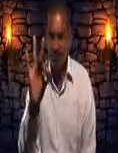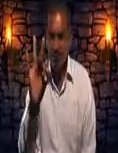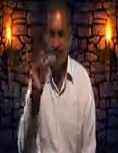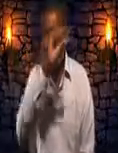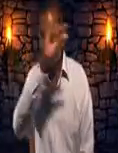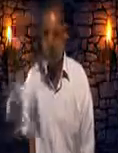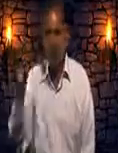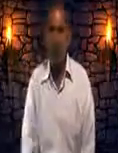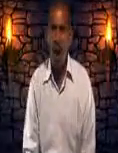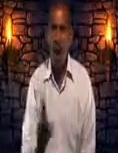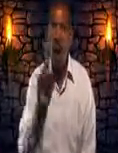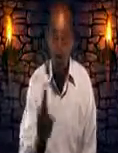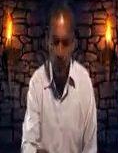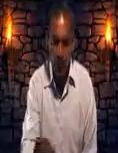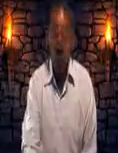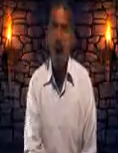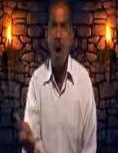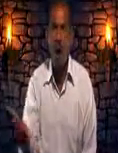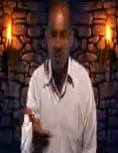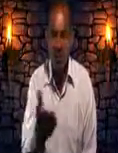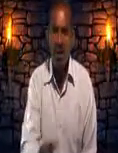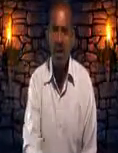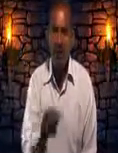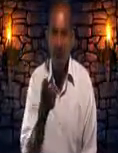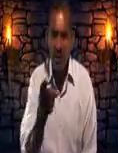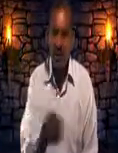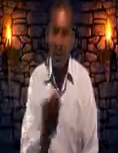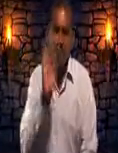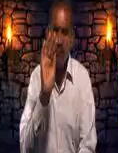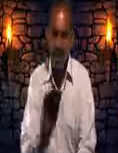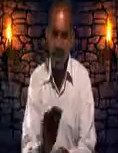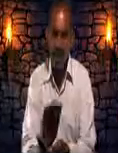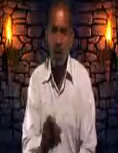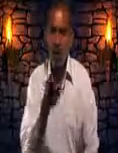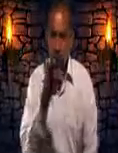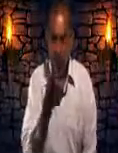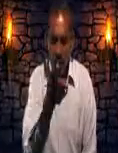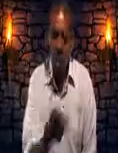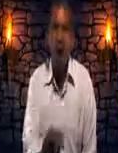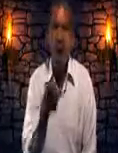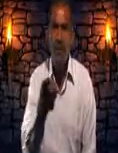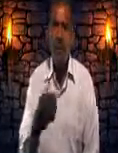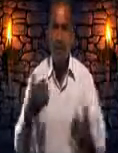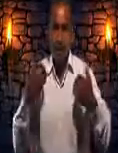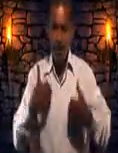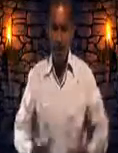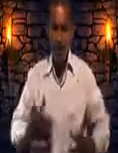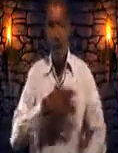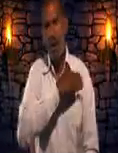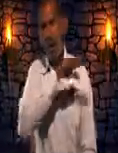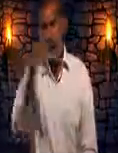வசனம் 28. அப்பொழுது அவர்கள் அவனை வைது, நீ அவனுடைய